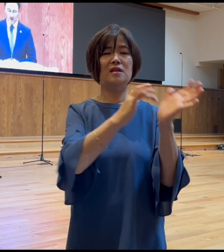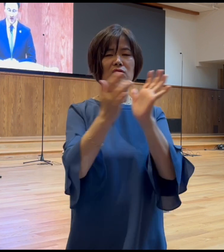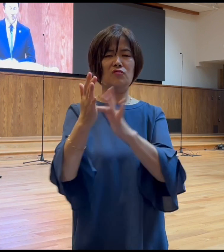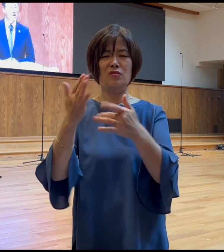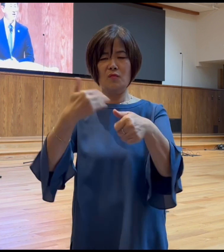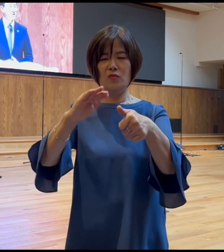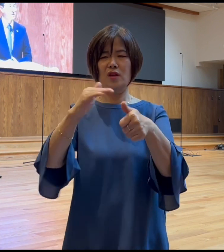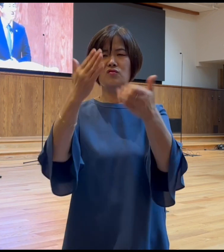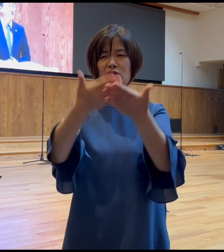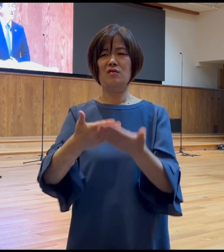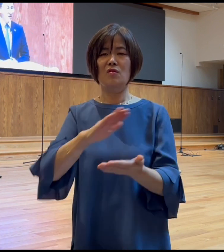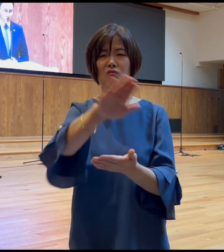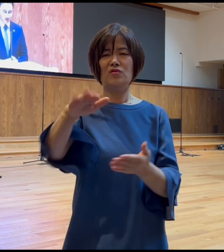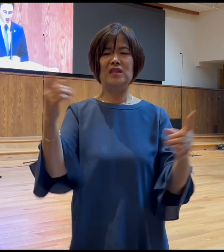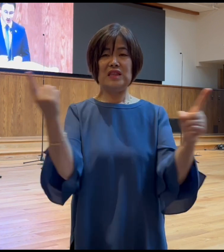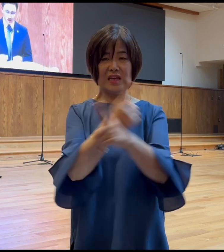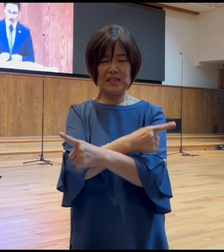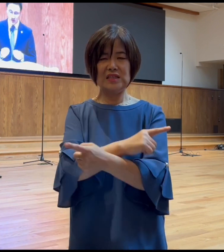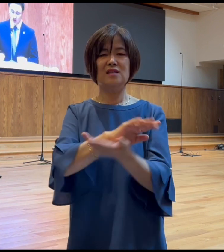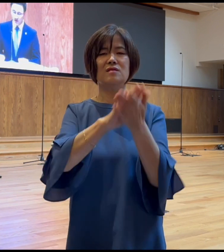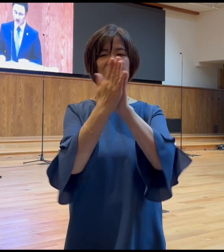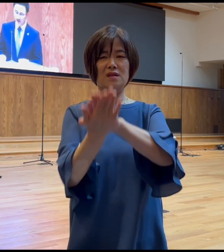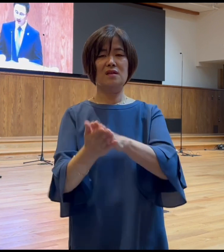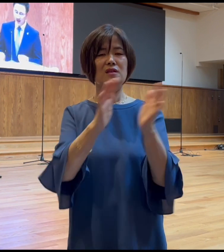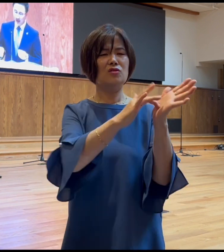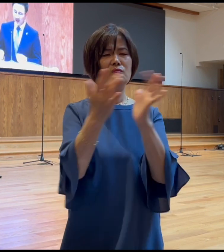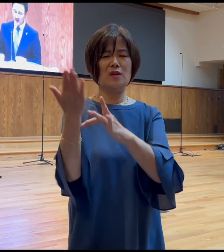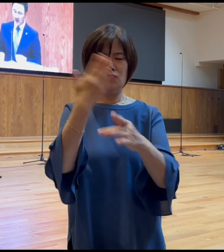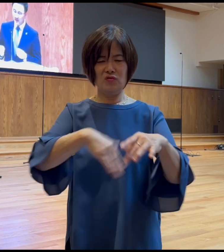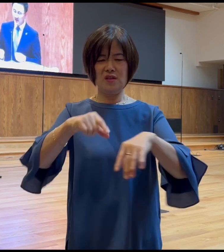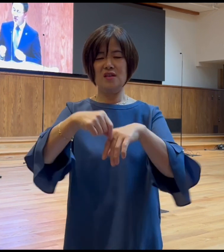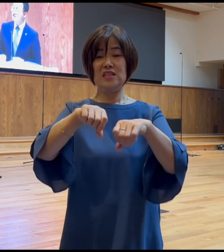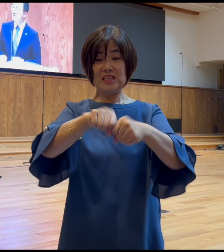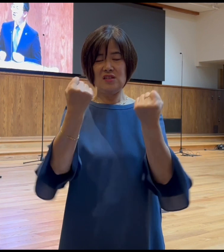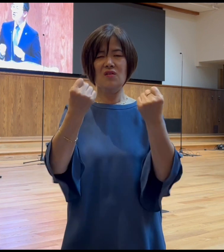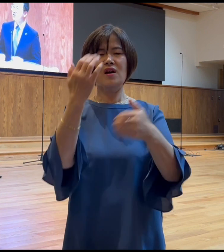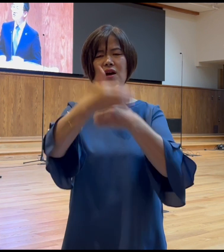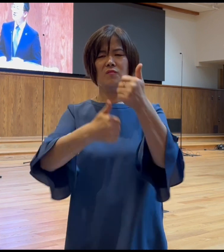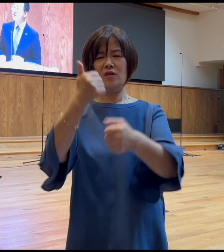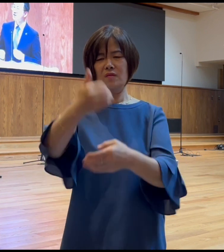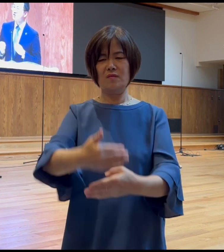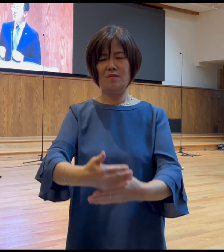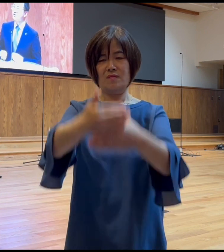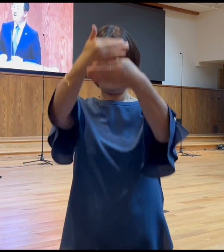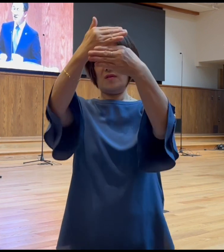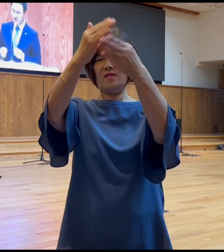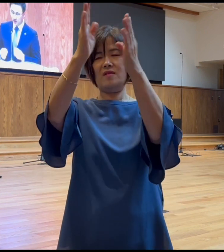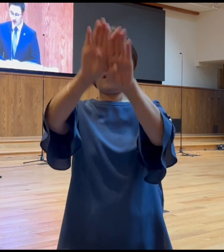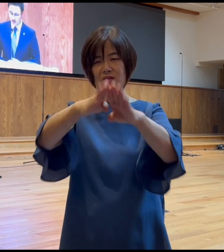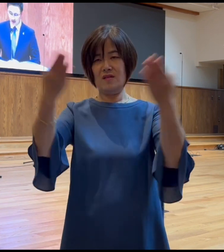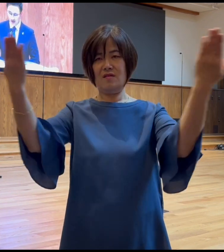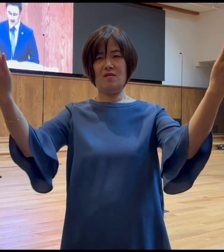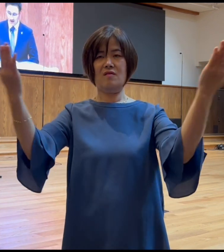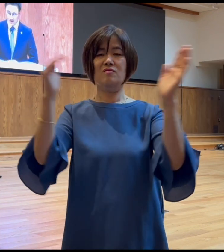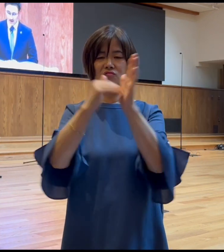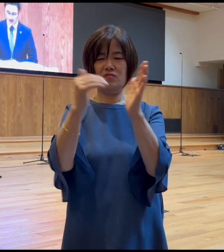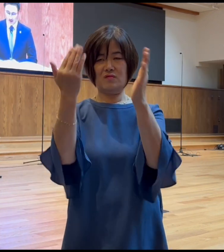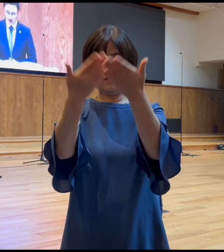보내셔서 우리 대신 예수님의 육체를 찢어 하나님과 막혀있는 커튼을 여셨다라는